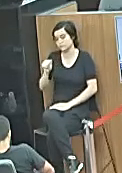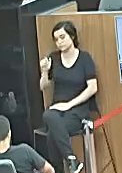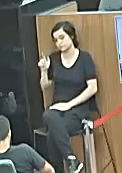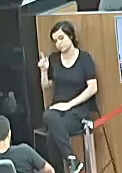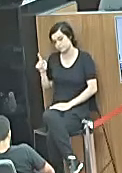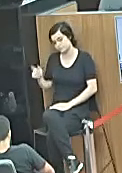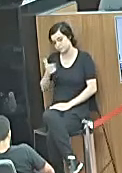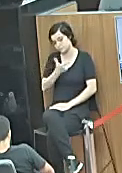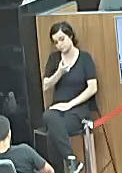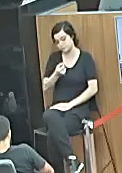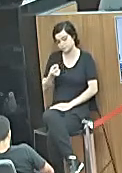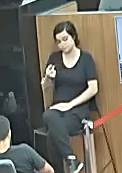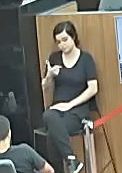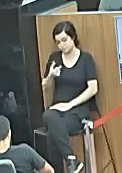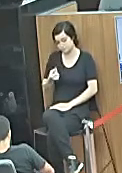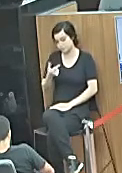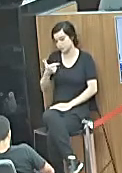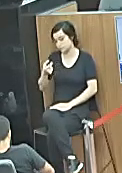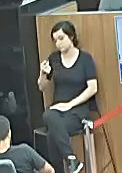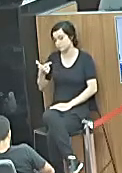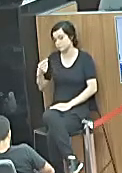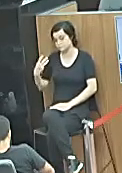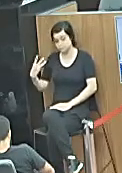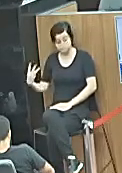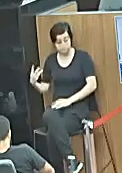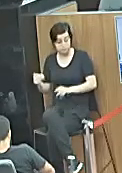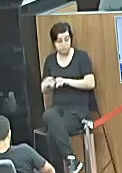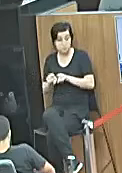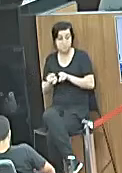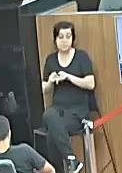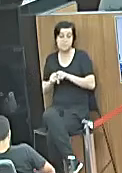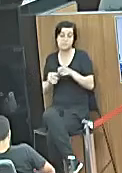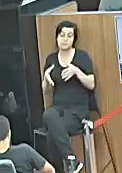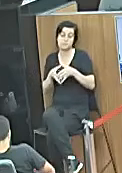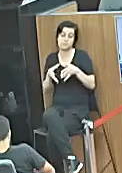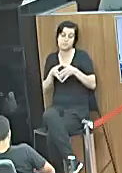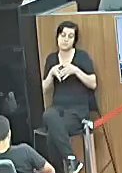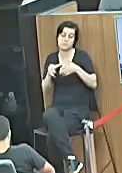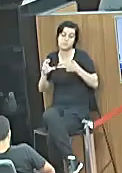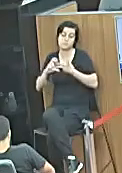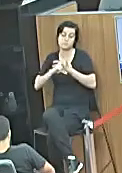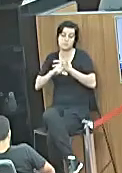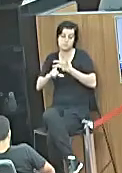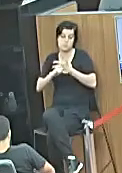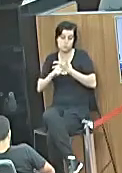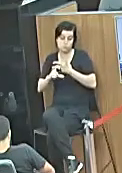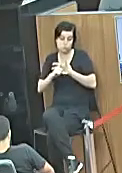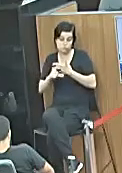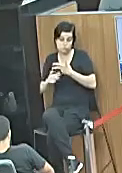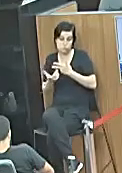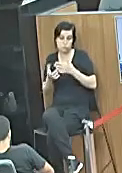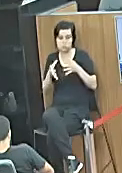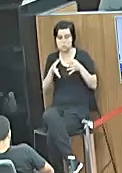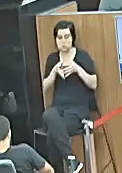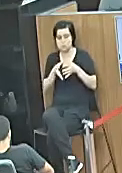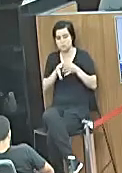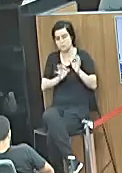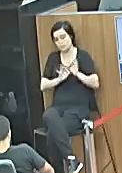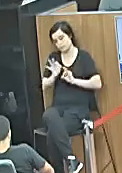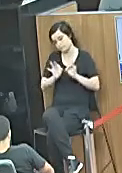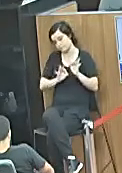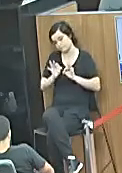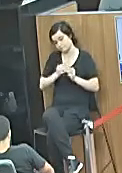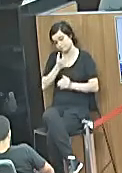2023 e de recomendações ao poder executivo no âmbito dos programas 0